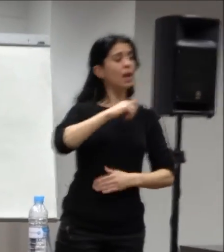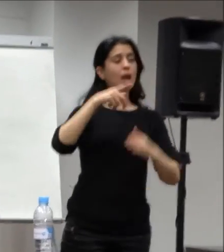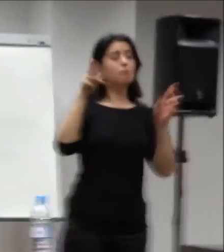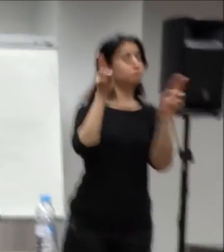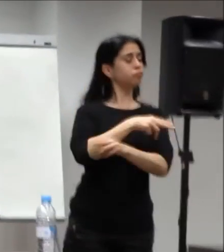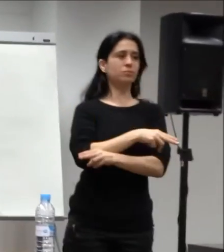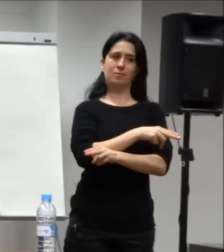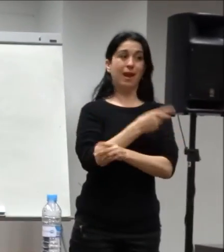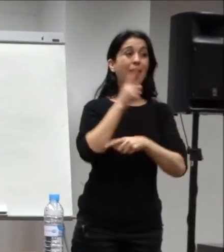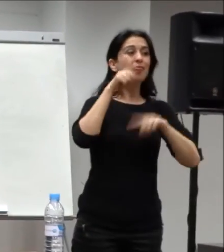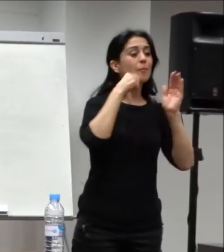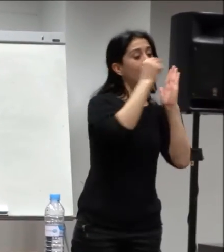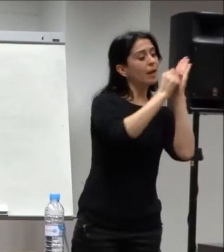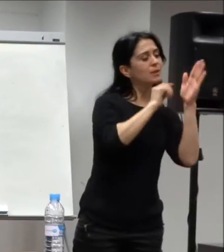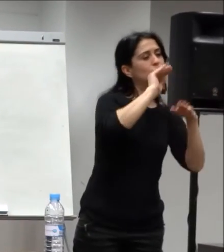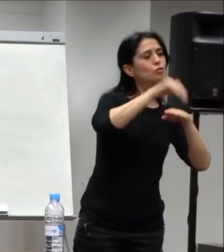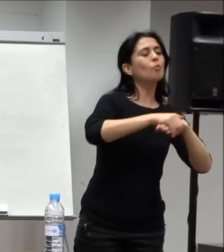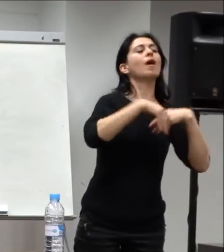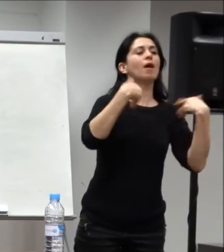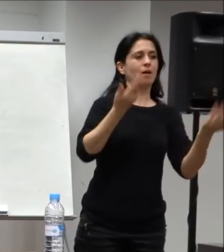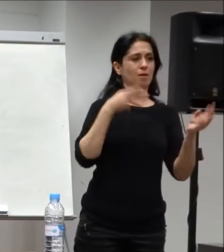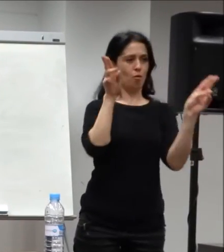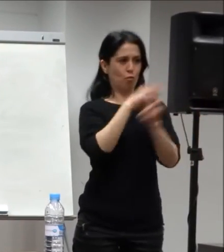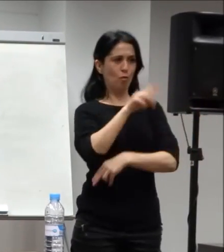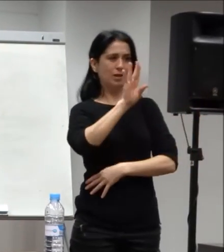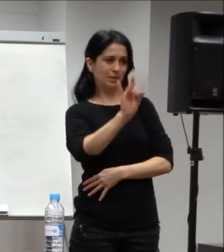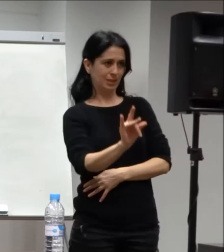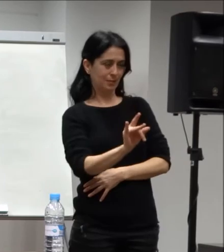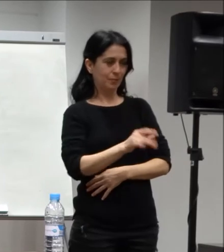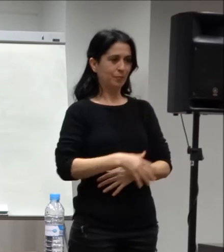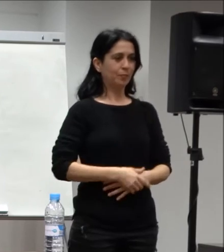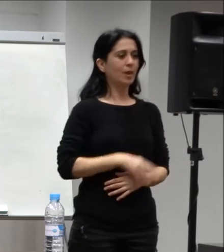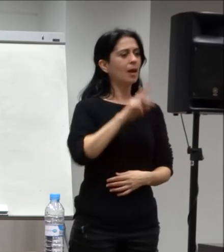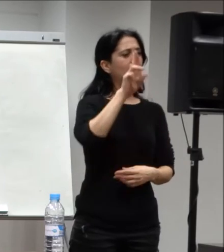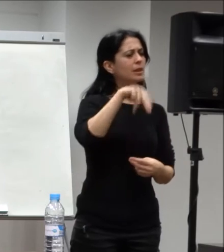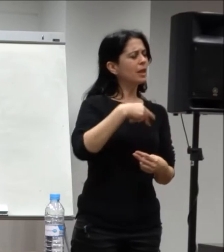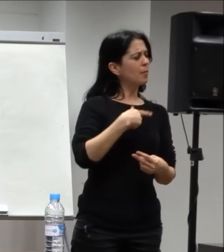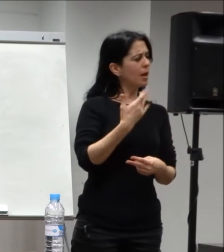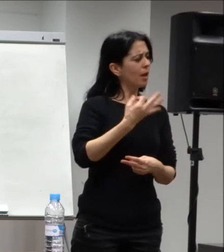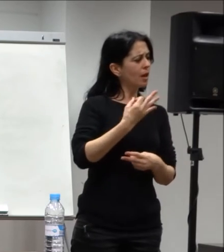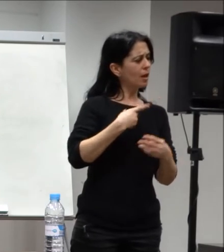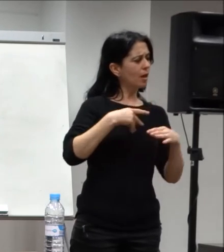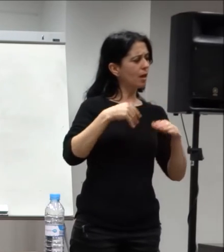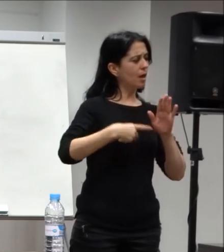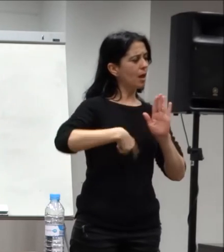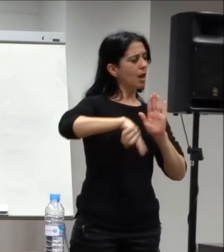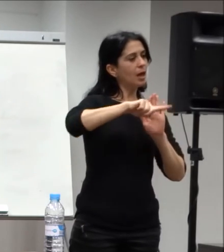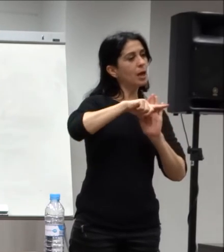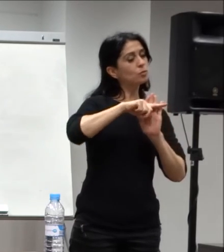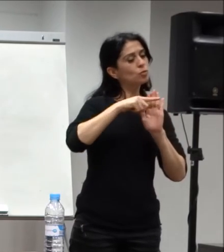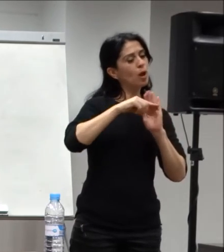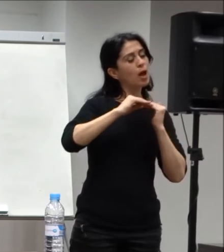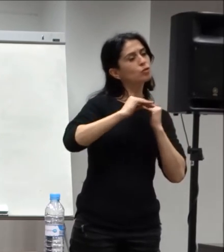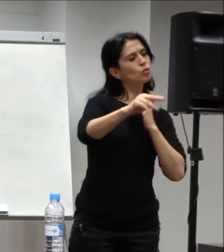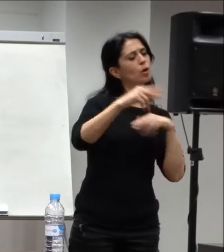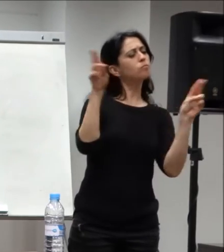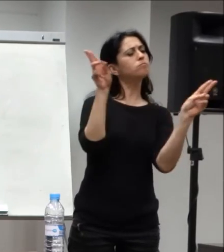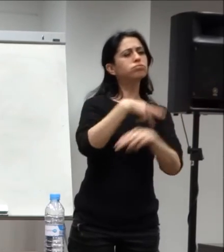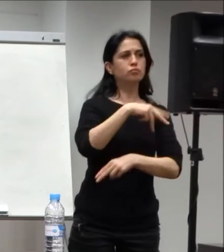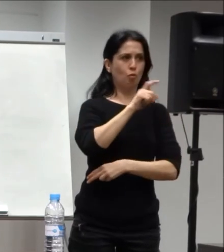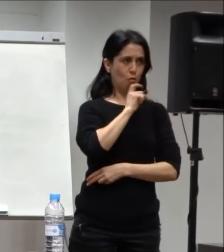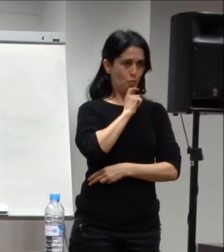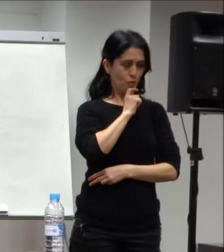Hablaremos también de cómo podemos localizar la cláusula suelo, ayudaremos o trataremos de ayudar a detectar la cláusula